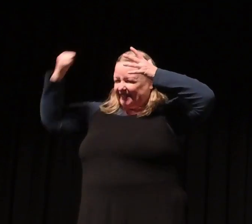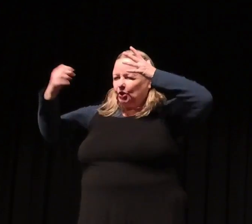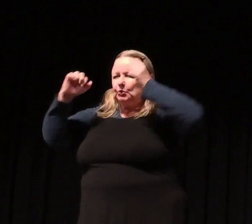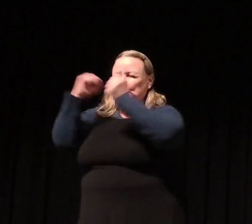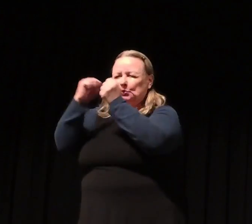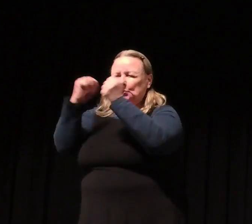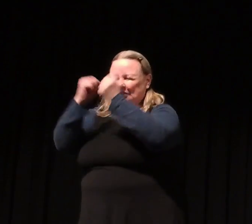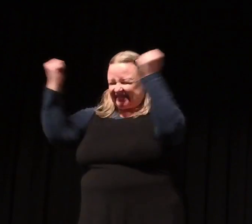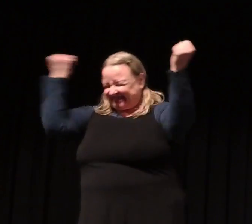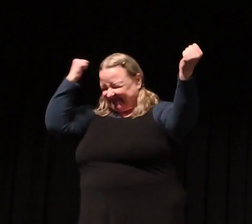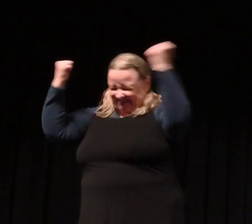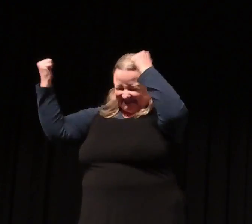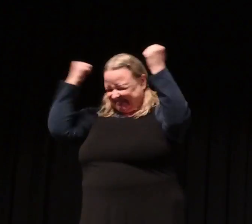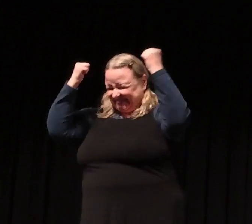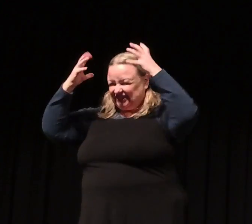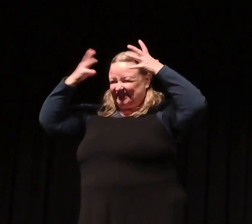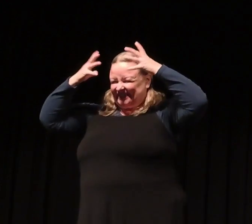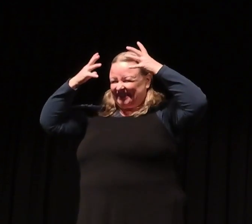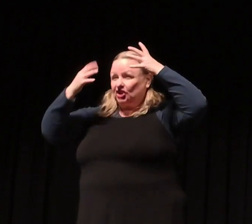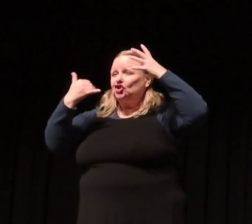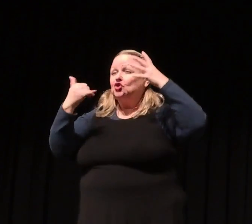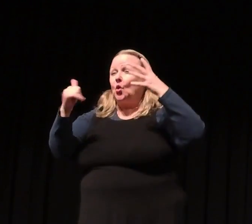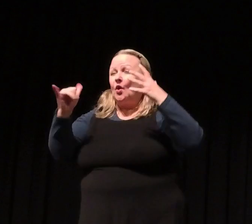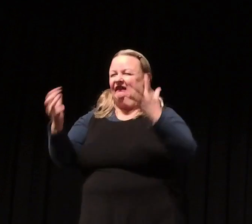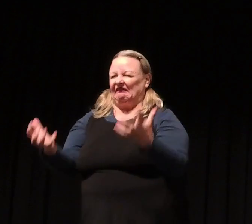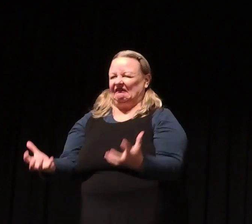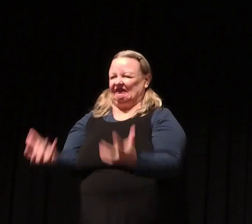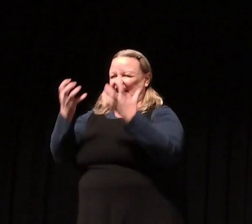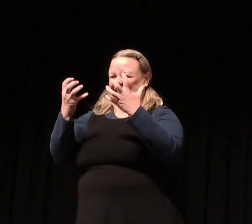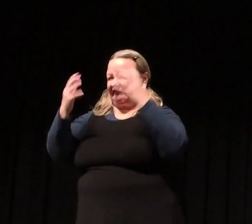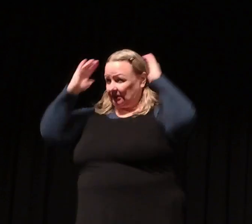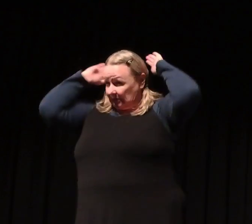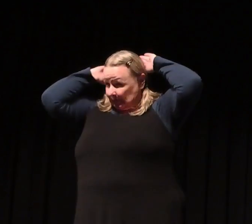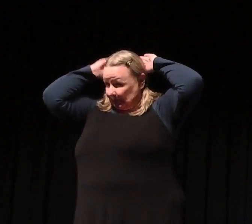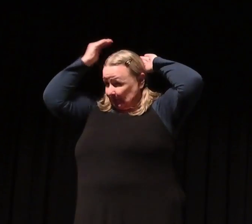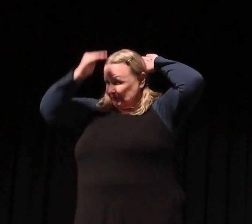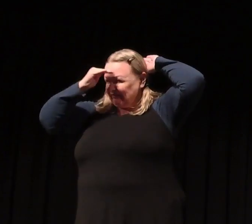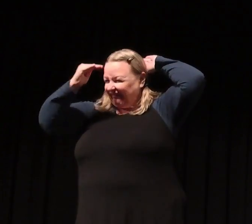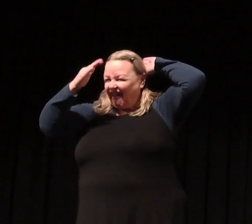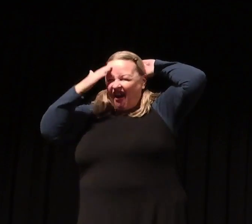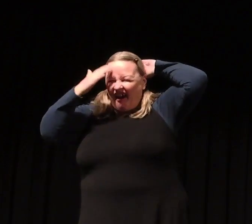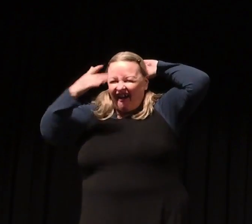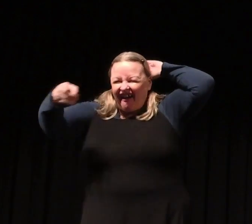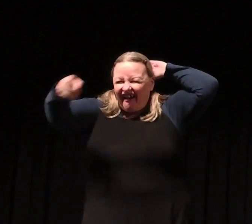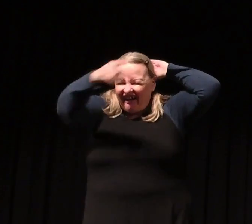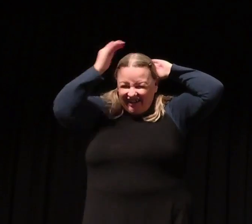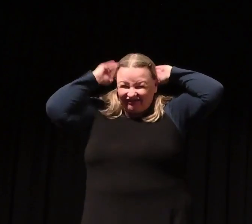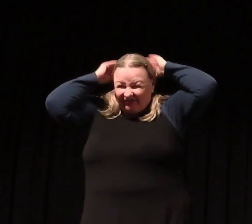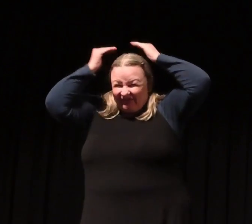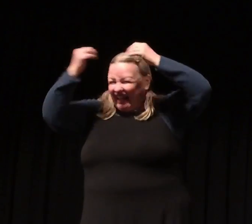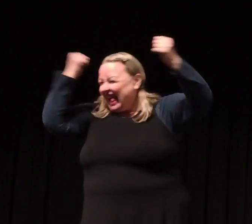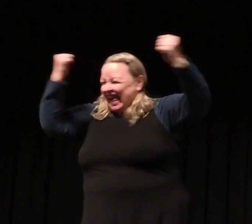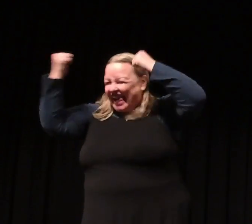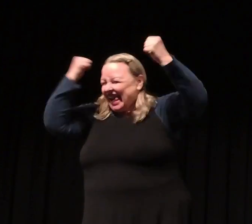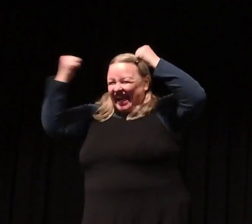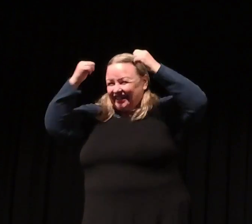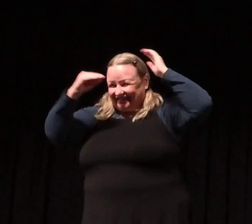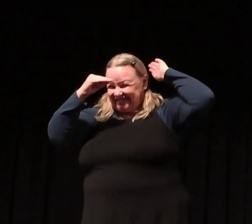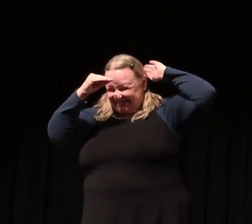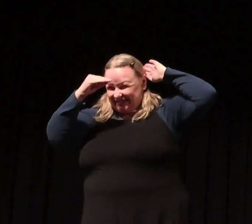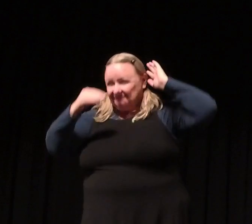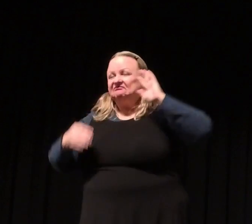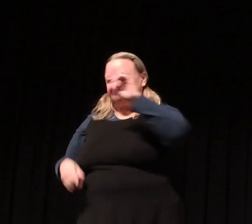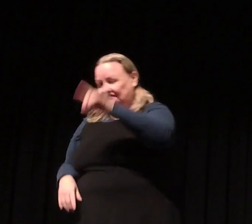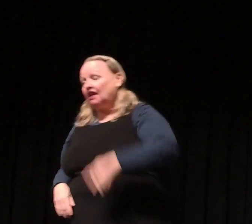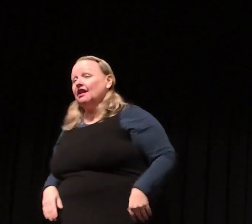casquette très dure. Un casque jaune vif. Vous savez, là, genre de chapeau,